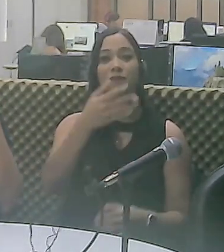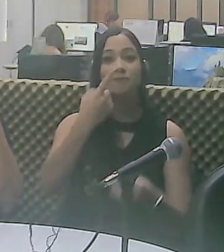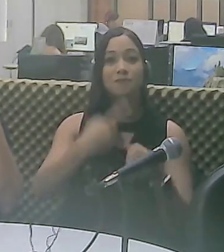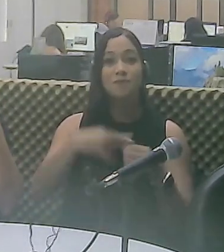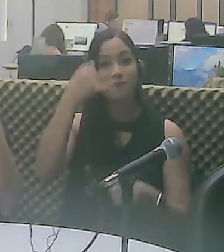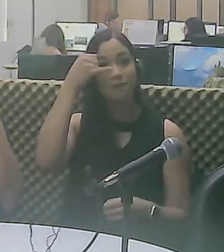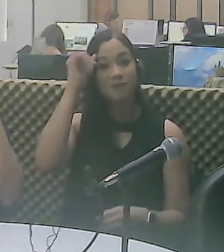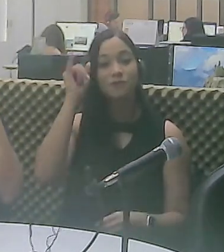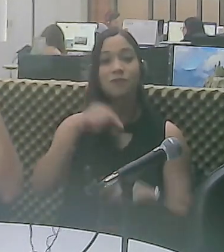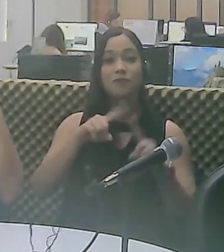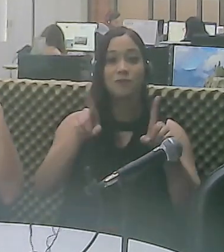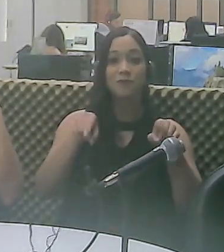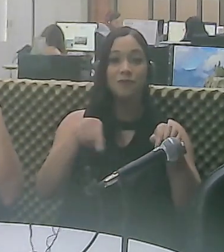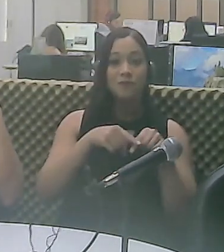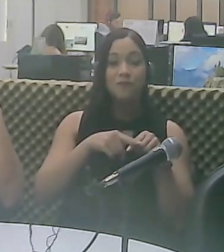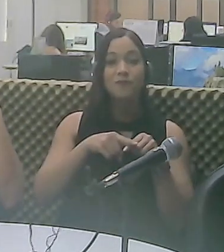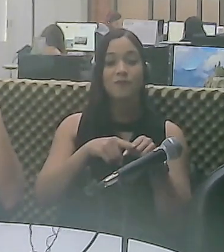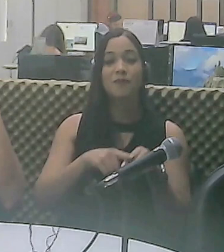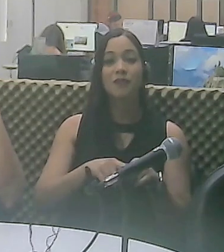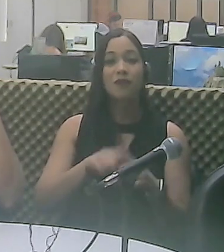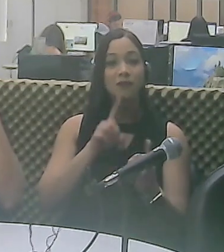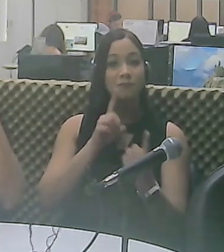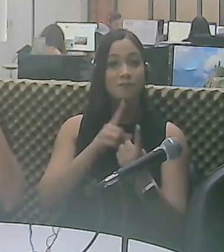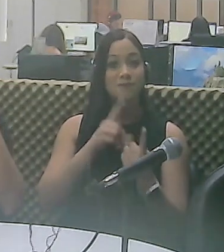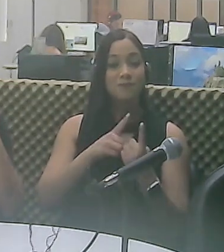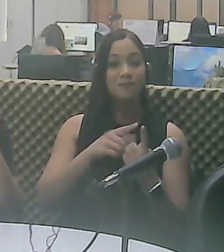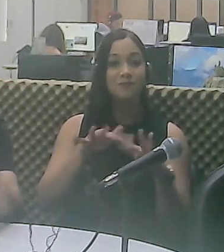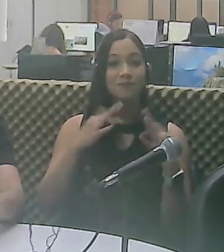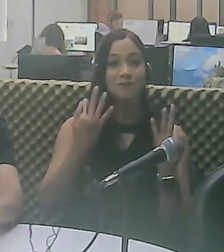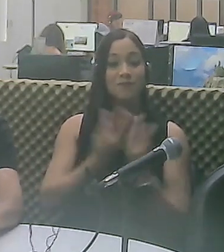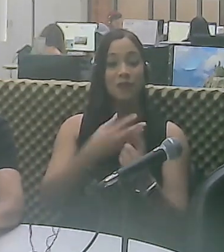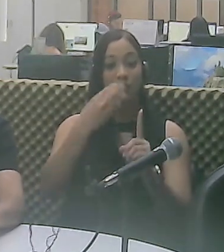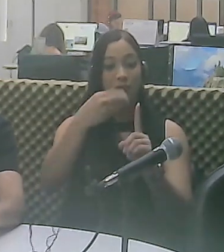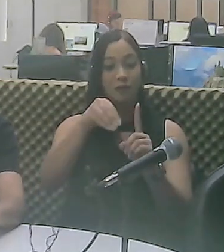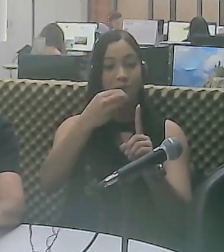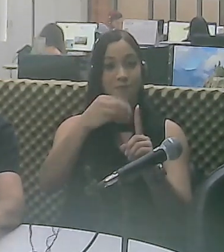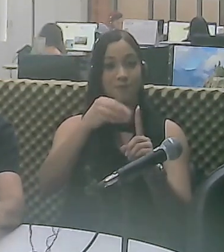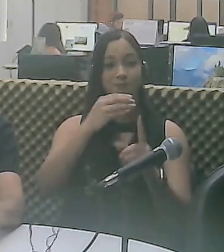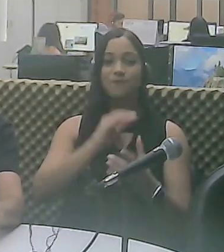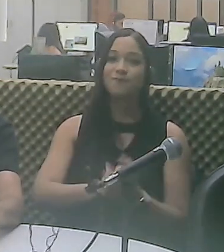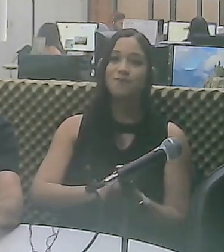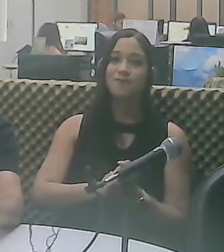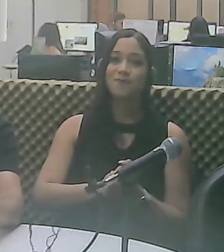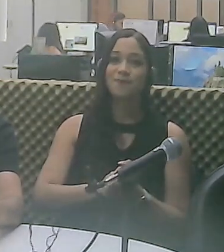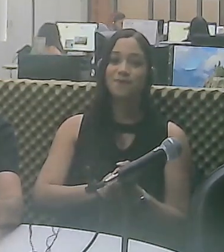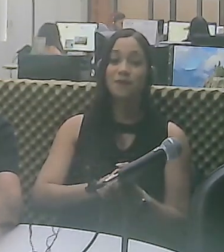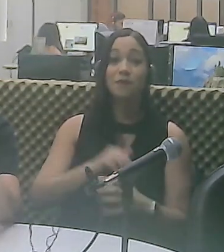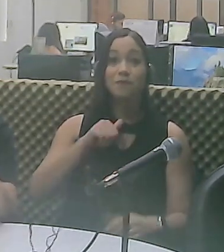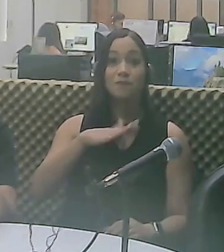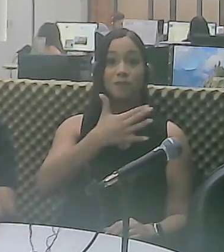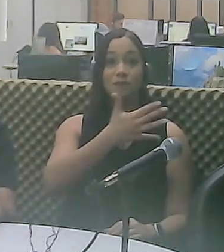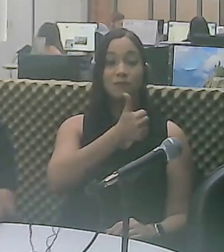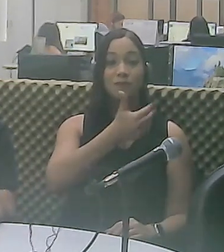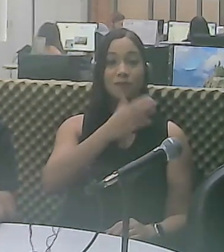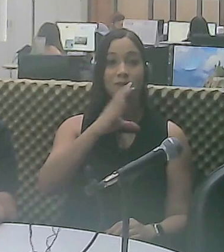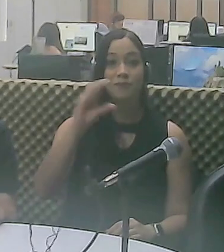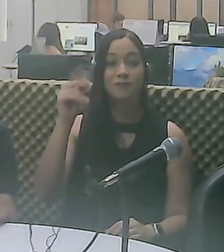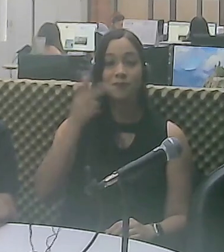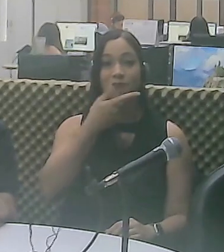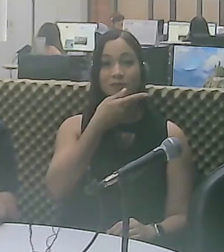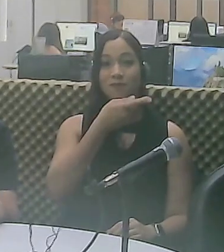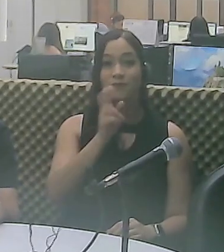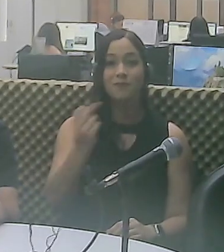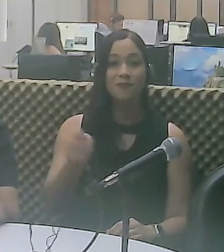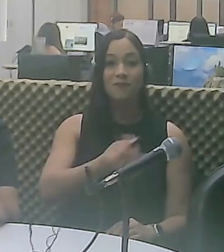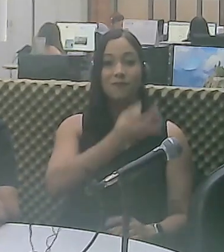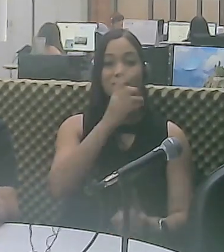urbanas e Rural loteamentos e assentamentos prestando atendimento para a família s em situação de vulnerabilidade foram mais de 100 locais visitados